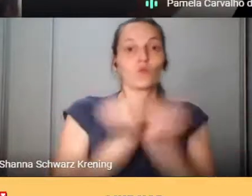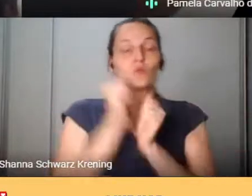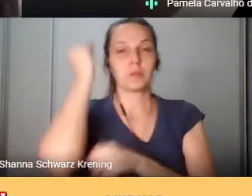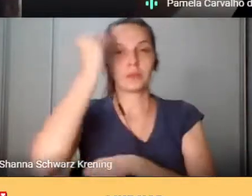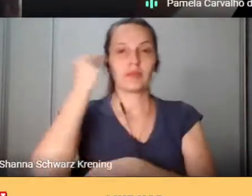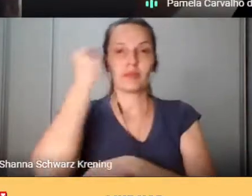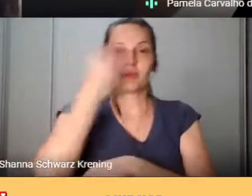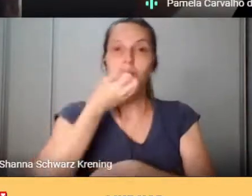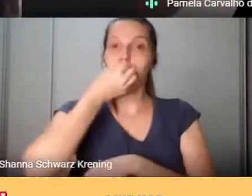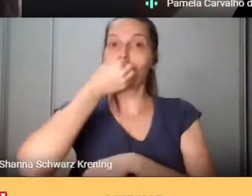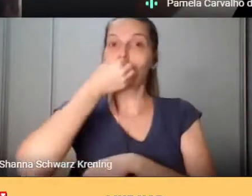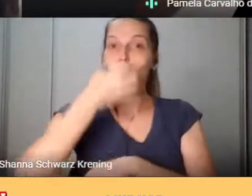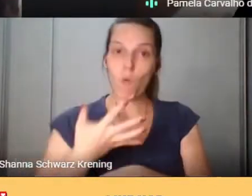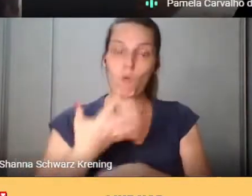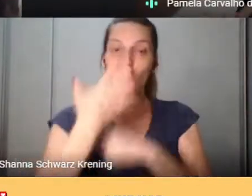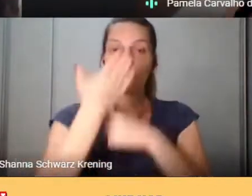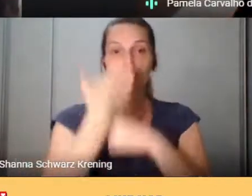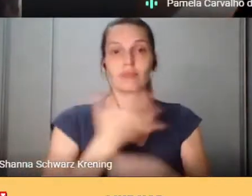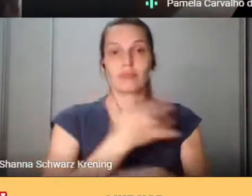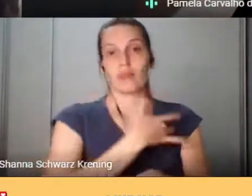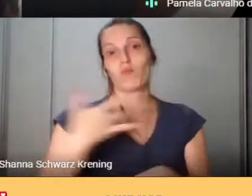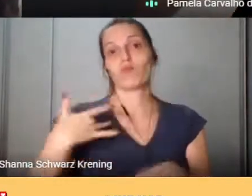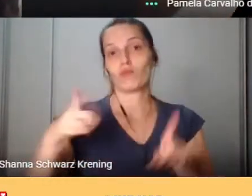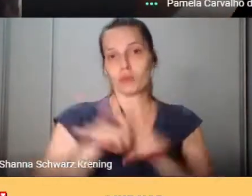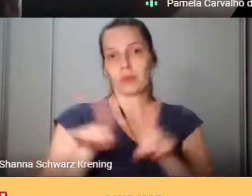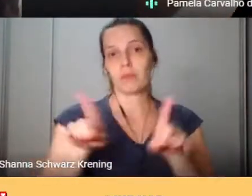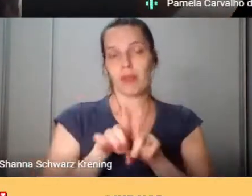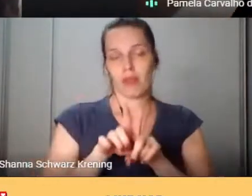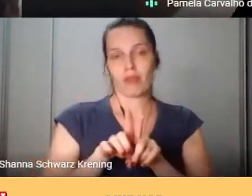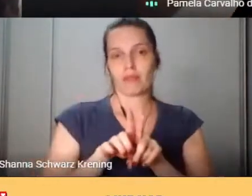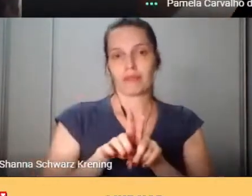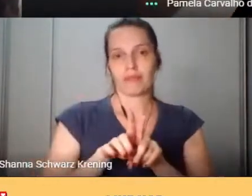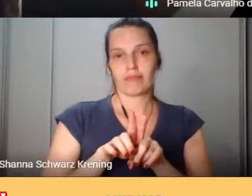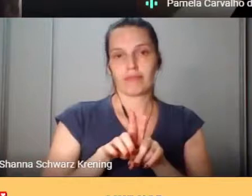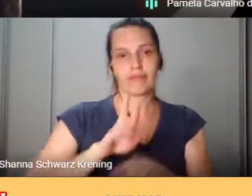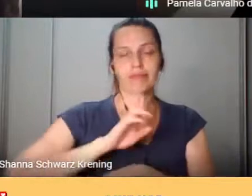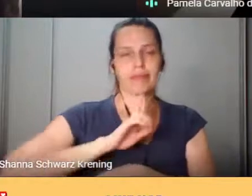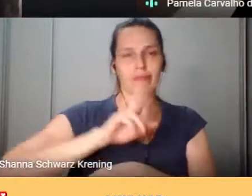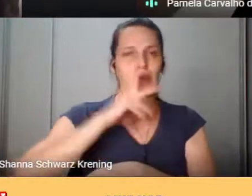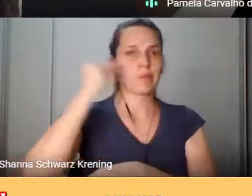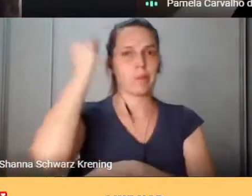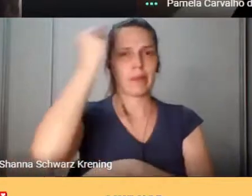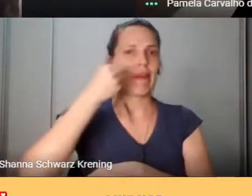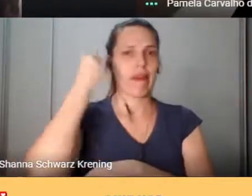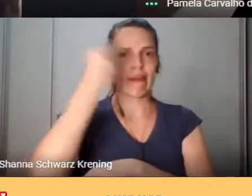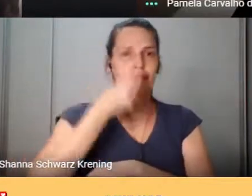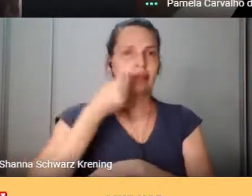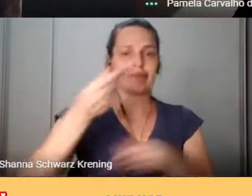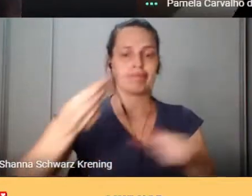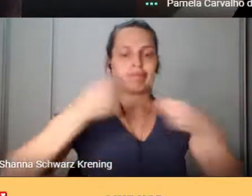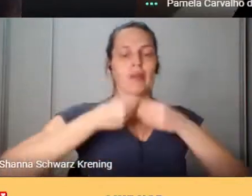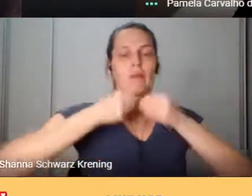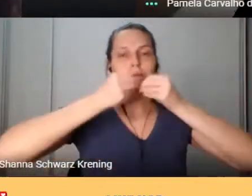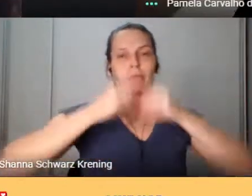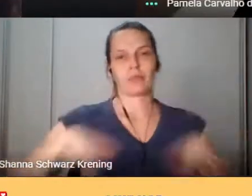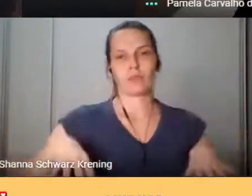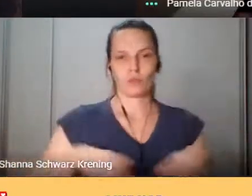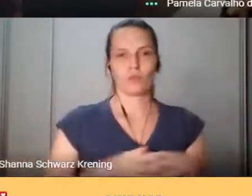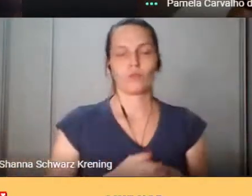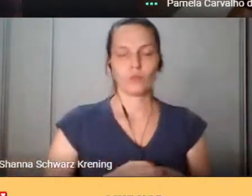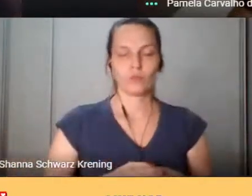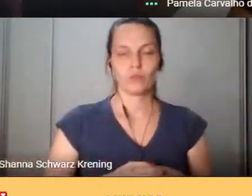seja promotora de saúde, né? Não uma experiência que venha a prejudicar, né? Não